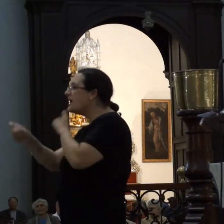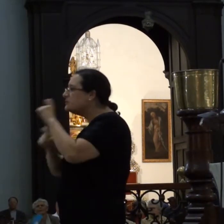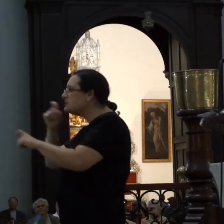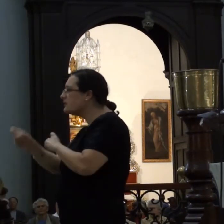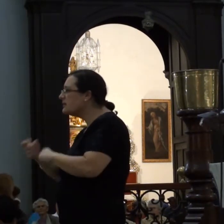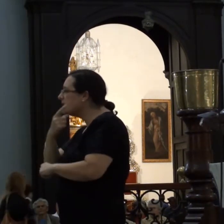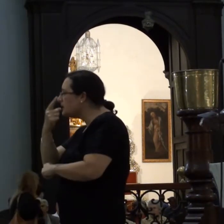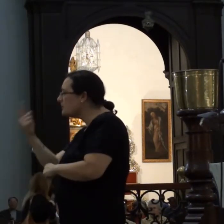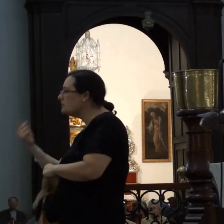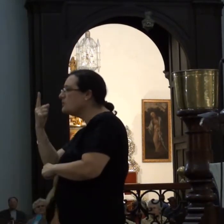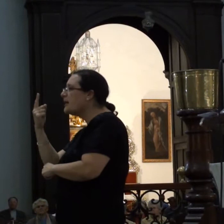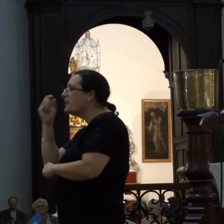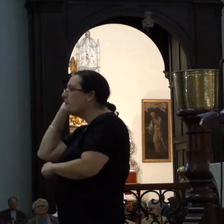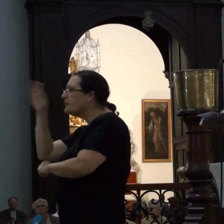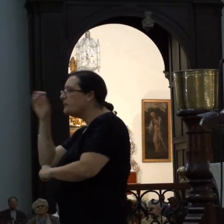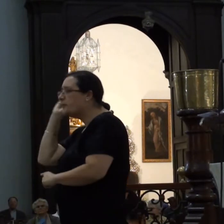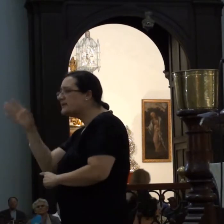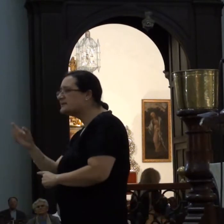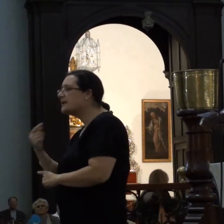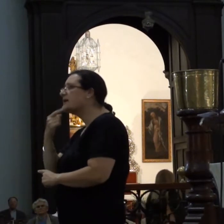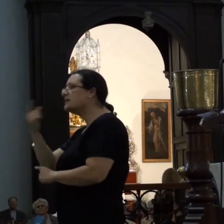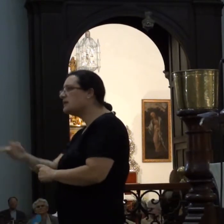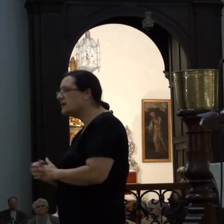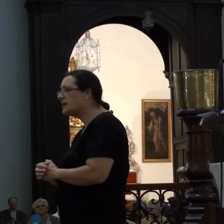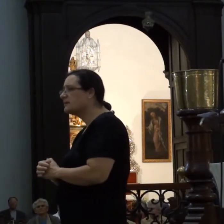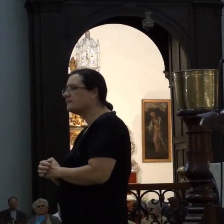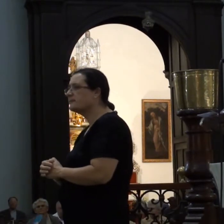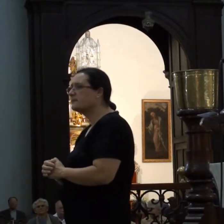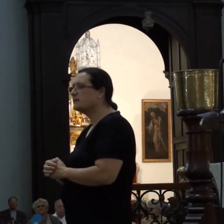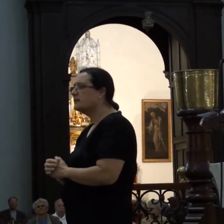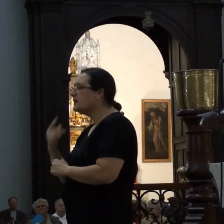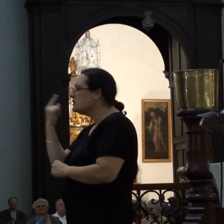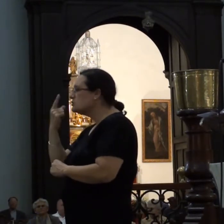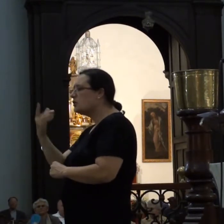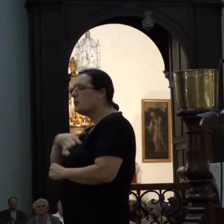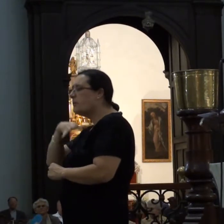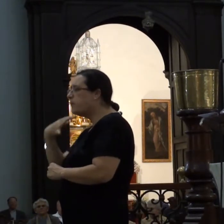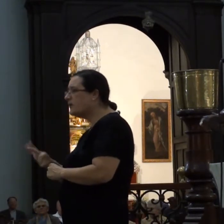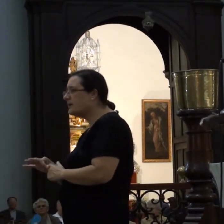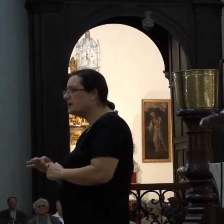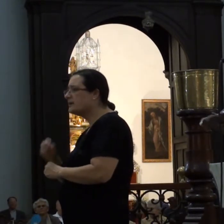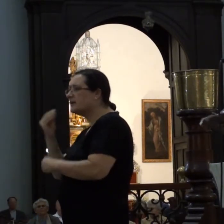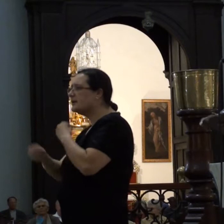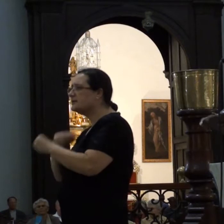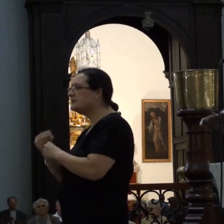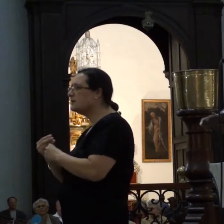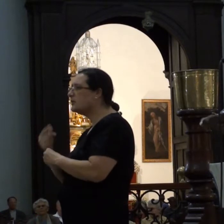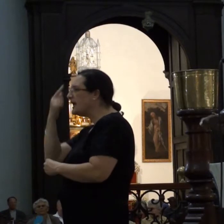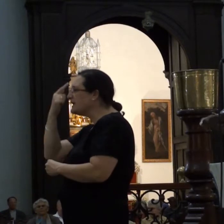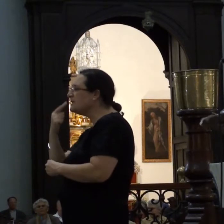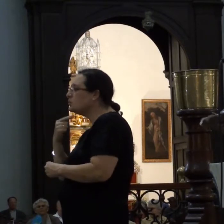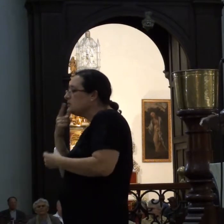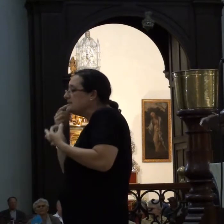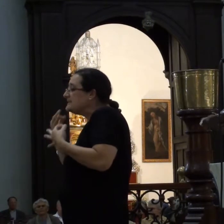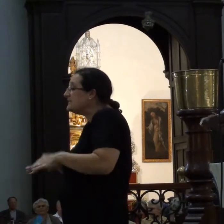de una propuesta que nos exporta nos sobrepasa y que solo es captada en la postura humilde